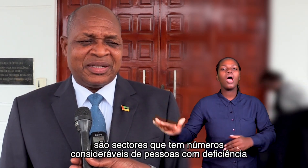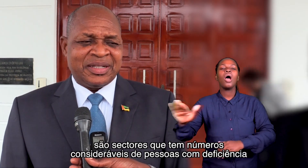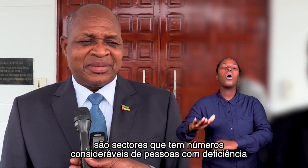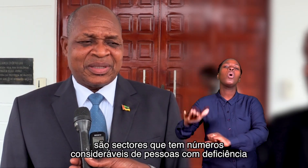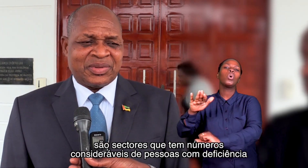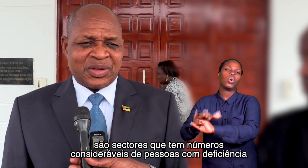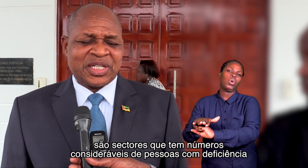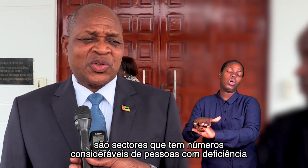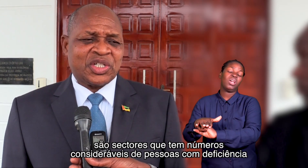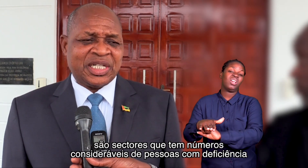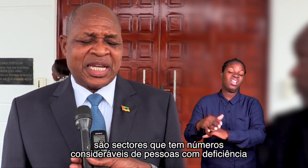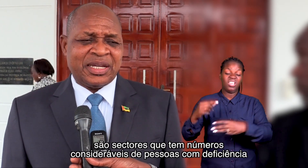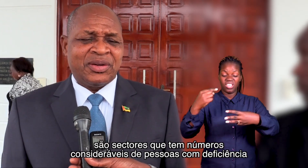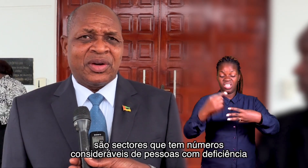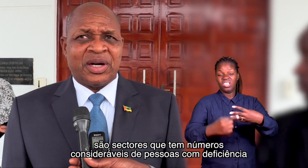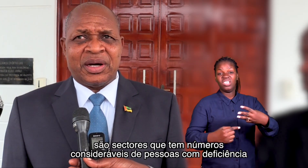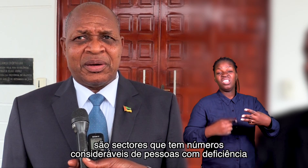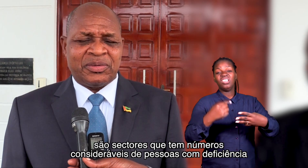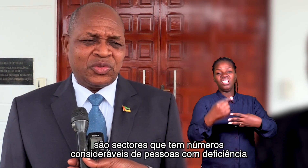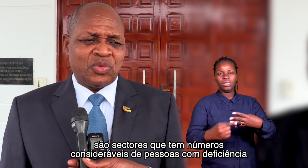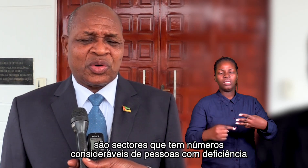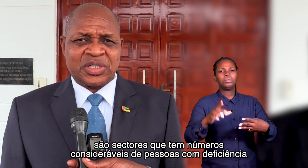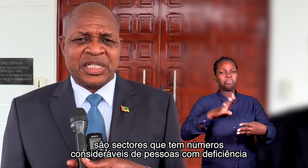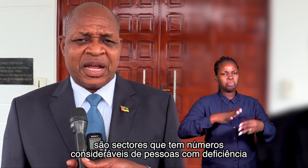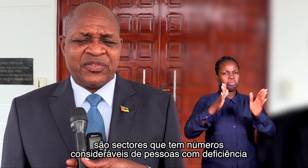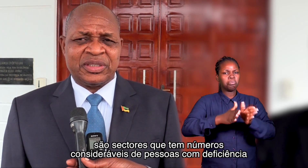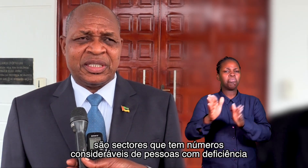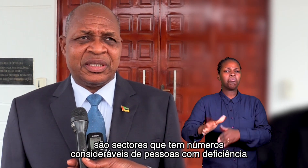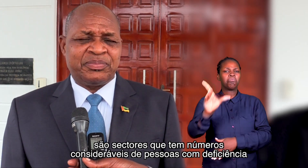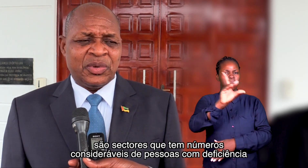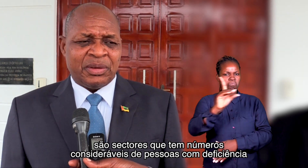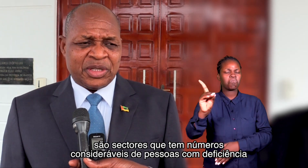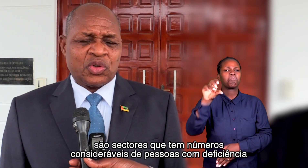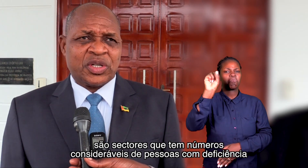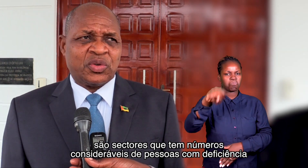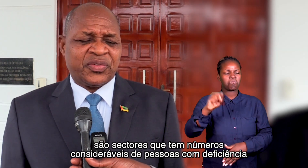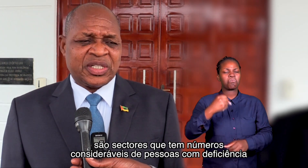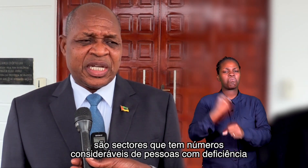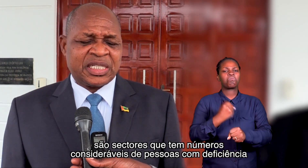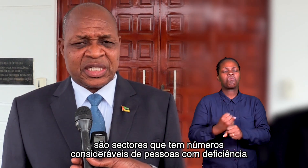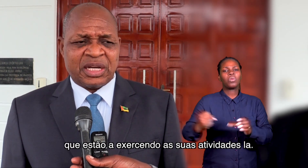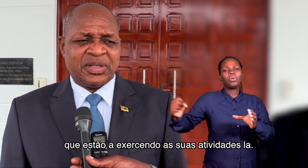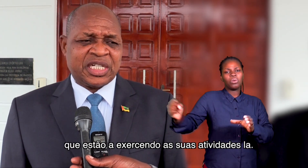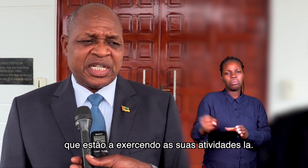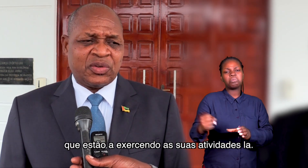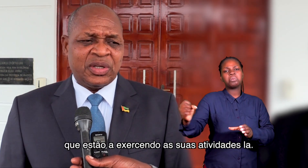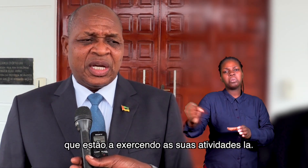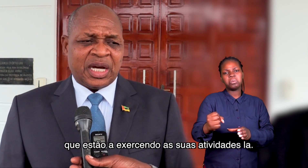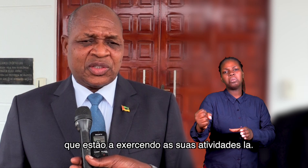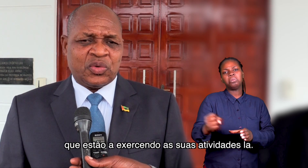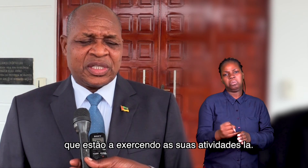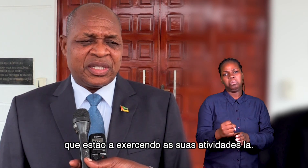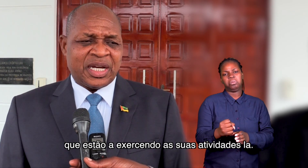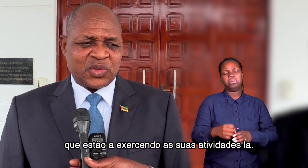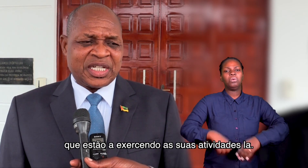social. Portanto, são setores que têm um número considerável de pessoas com deficiência que estão exercendo